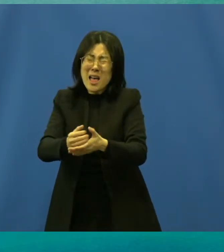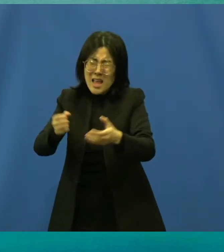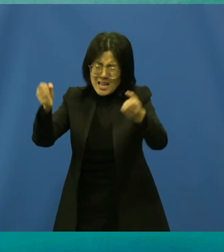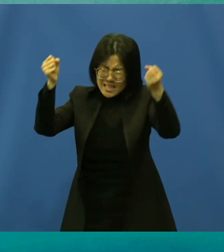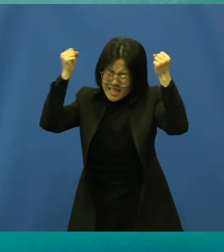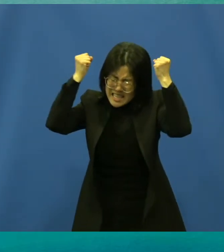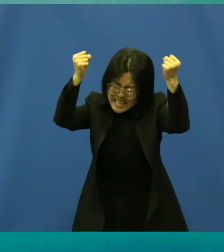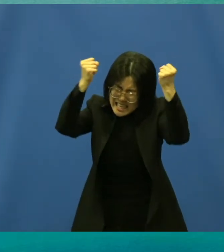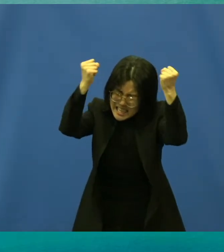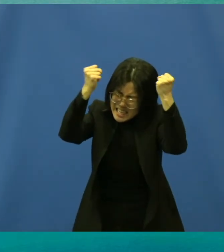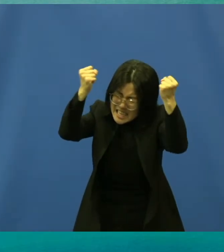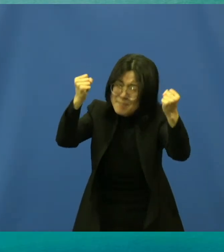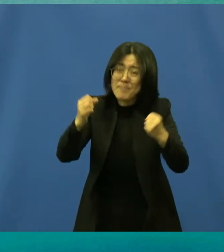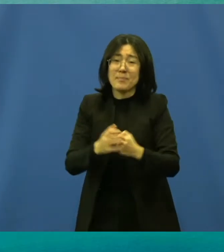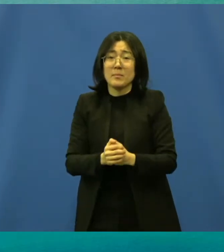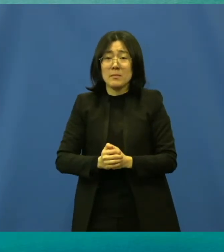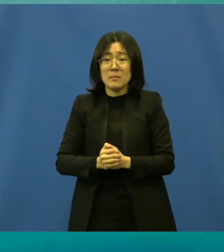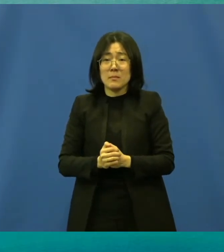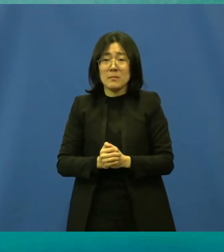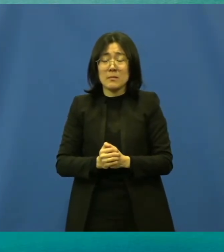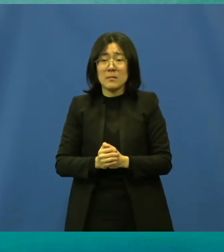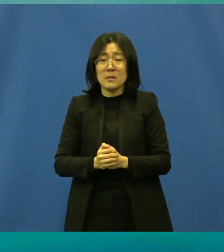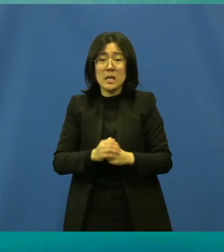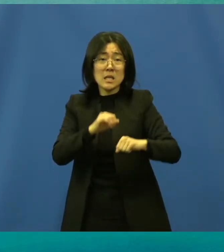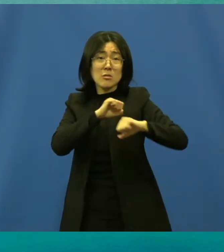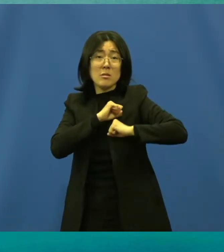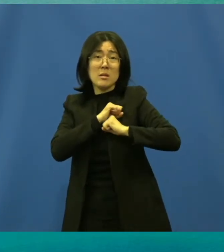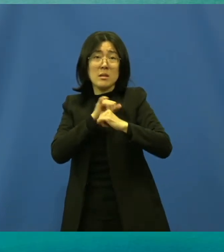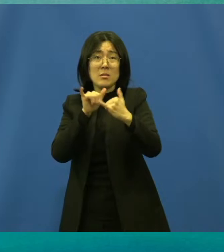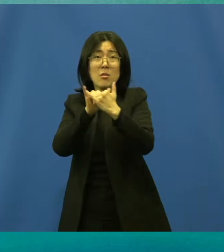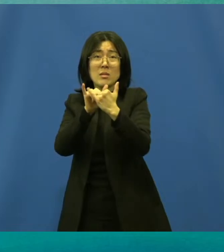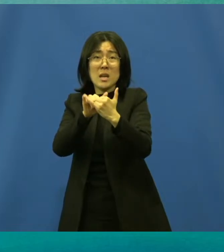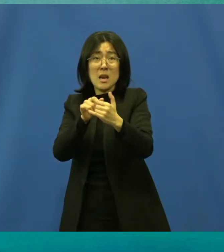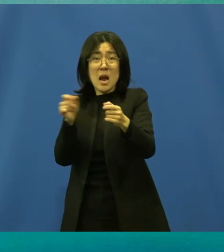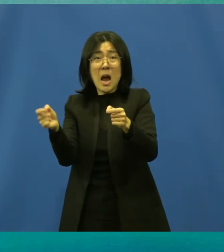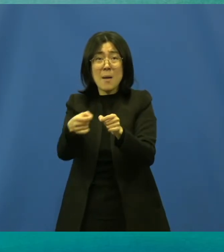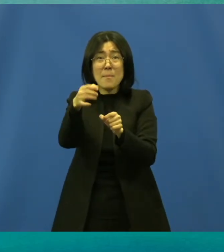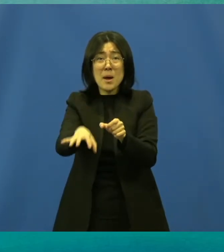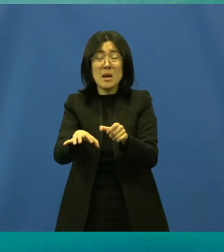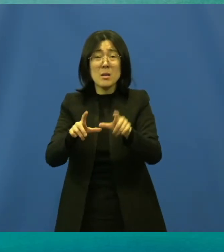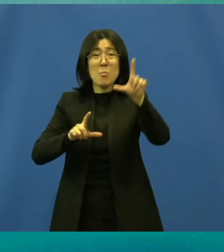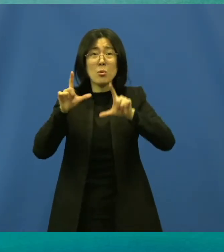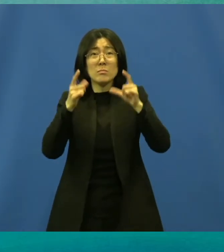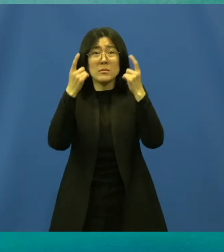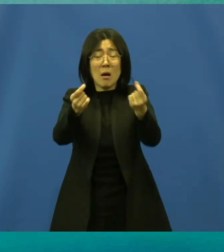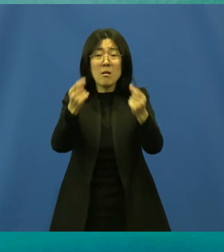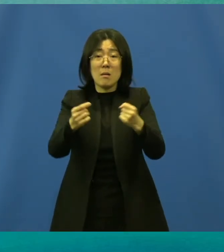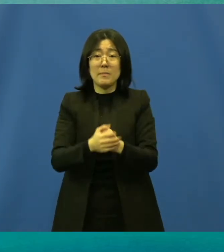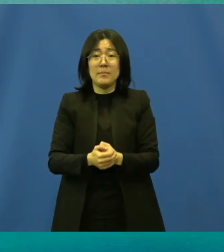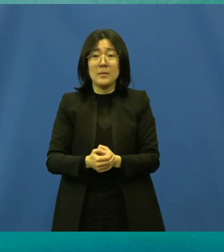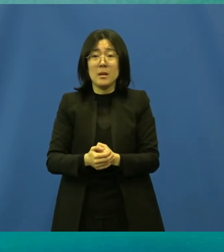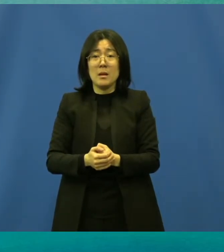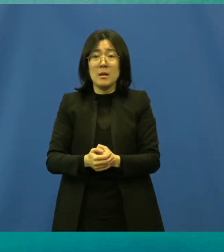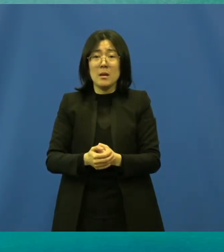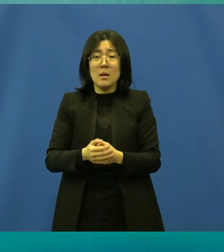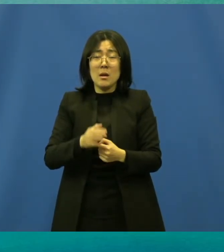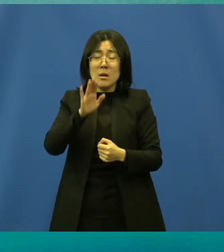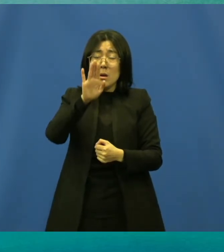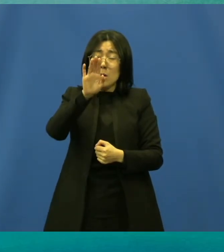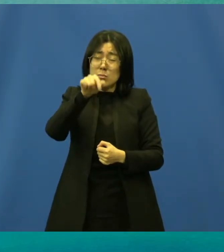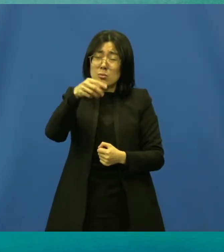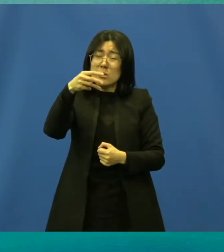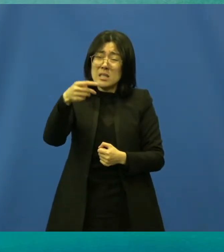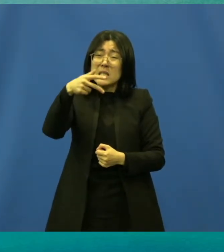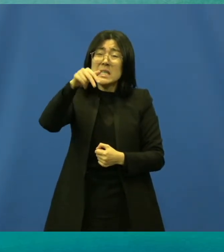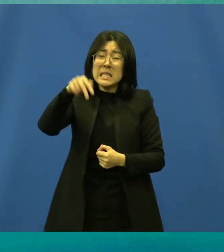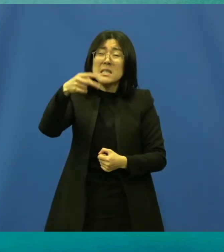기도 안에서 긴장감을 느낄 수가 없는 거죠. 기도가 어디를 방향을 하고 있는지. 여러분 부르짖는 기도를 진짜 부르짖는